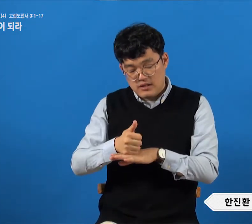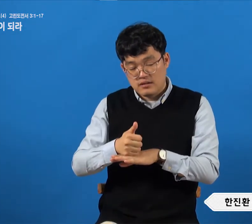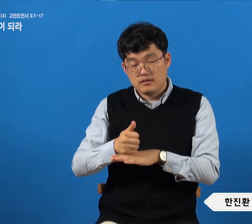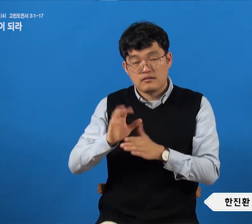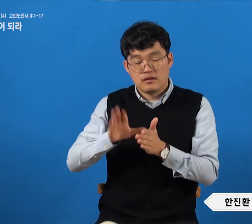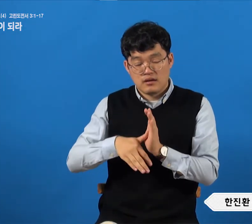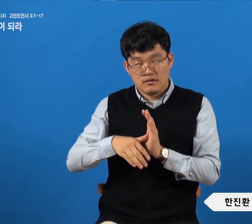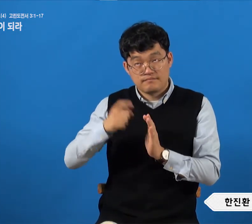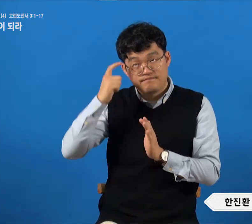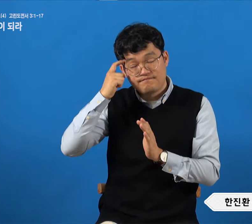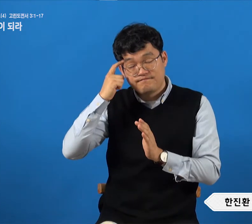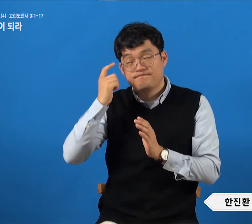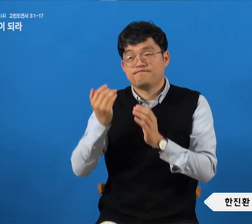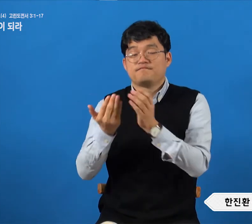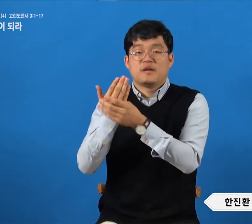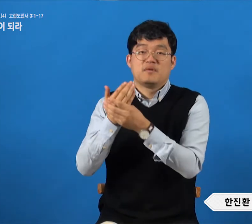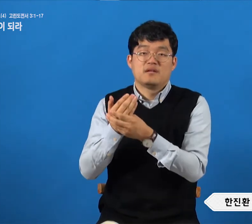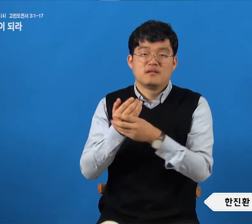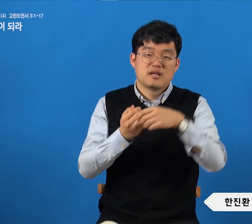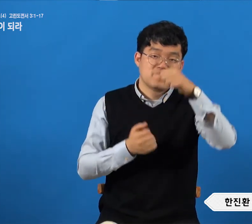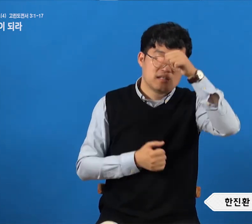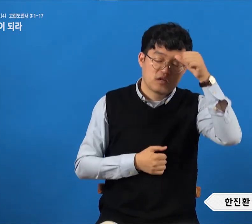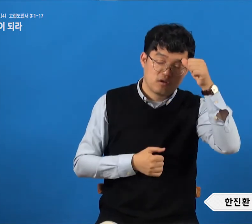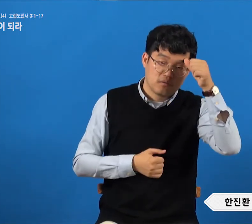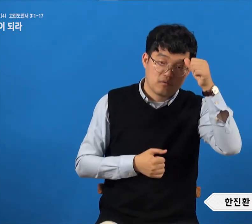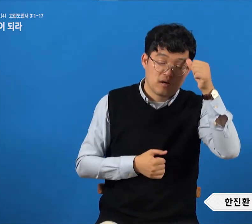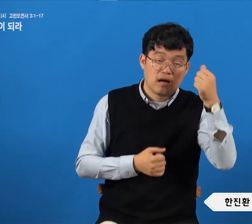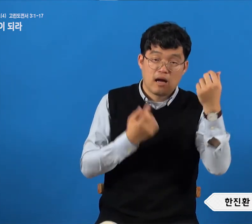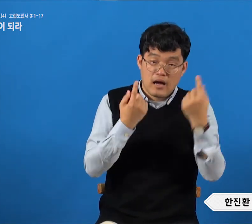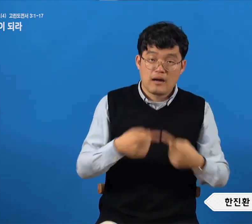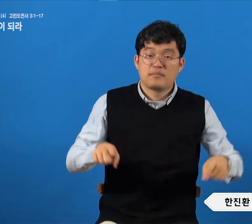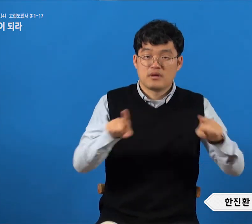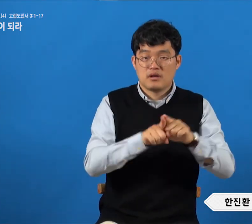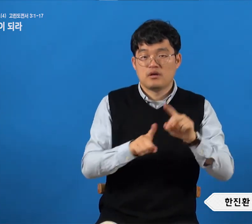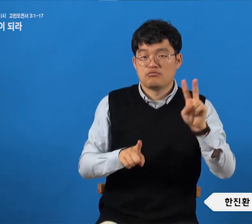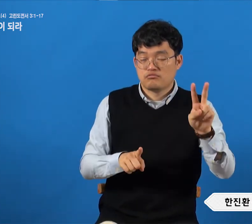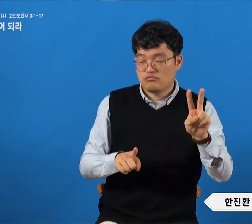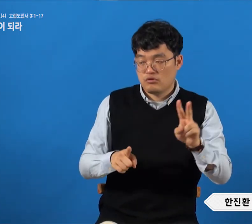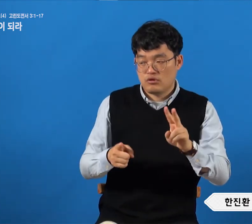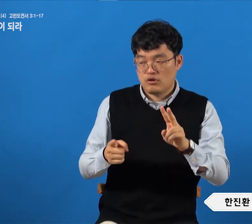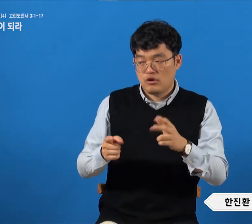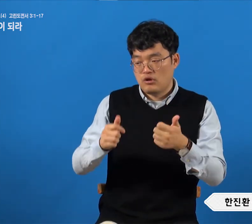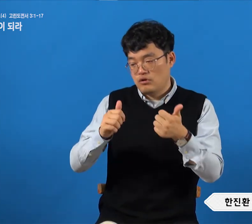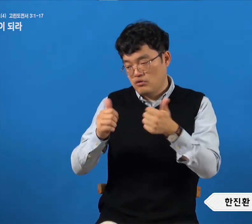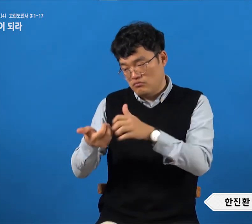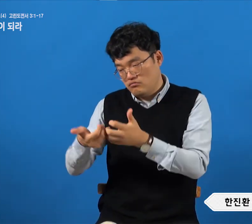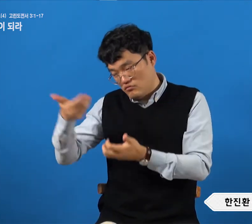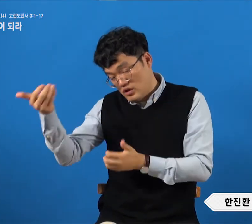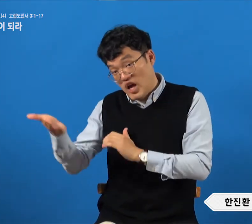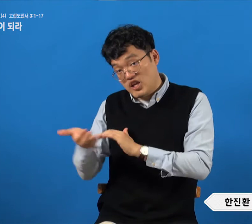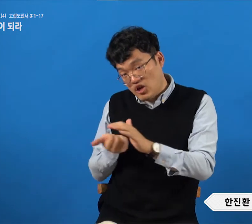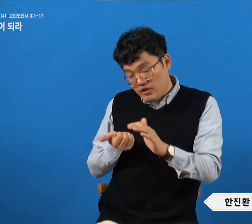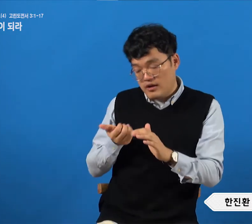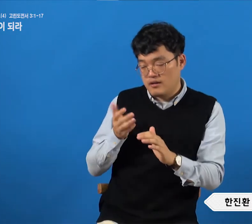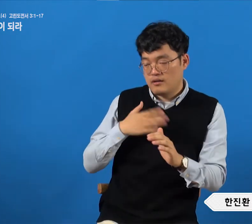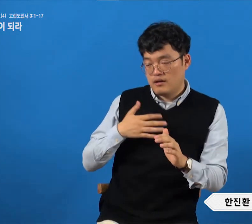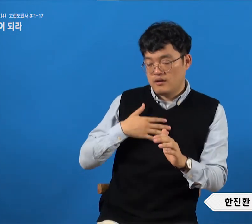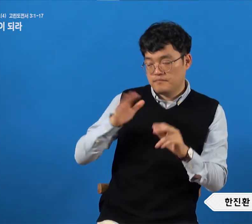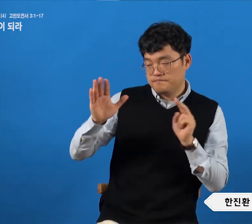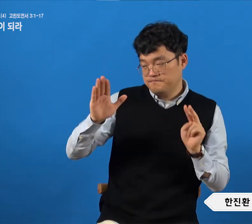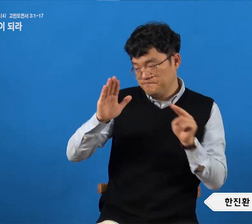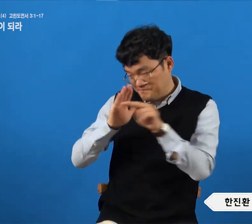떠오릅니다. 장로님 한 분과 함께 돌아가시기 며칠 전에 신방을 갔습니다.